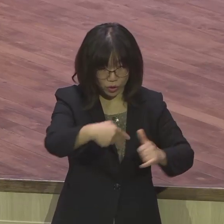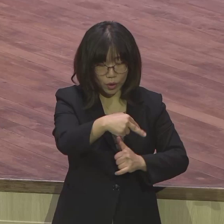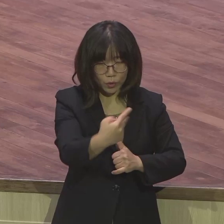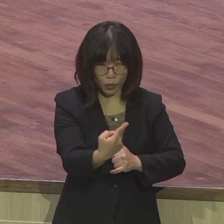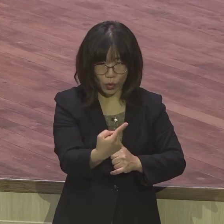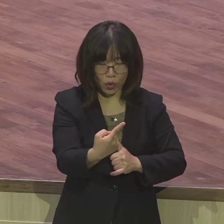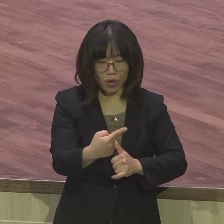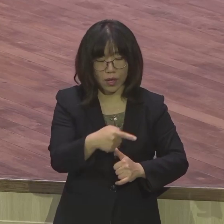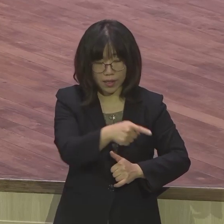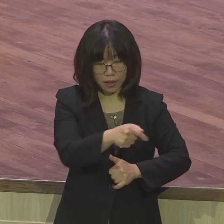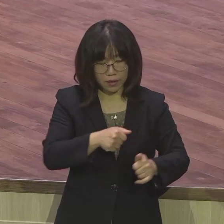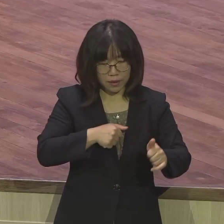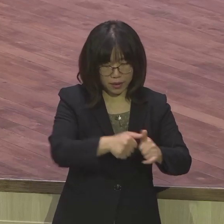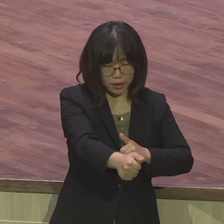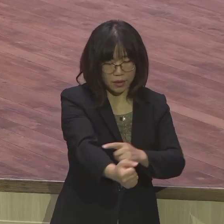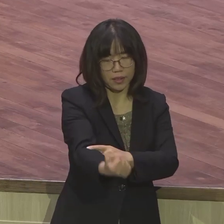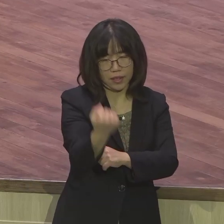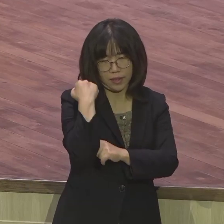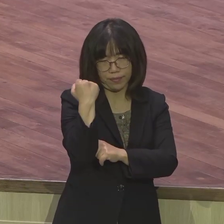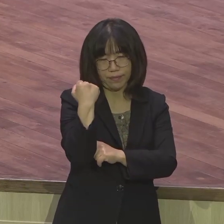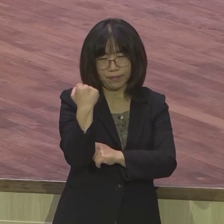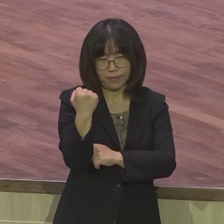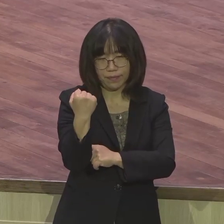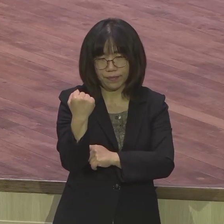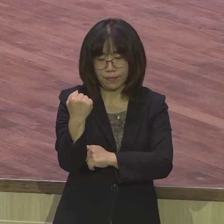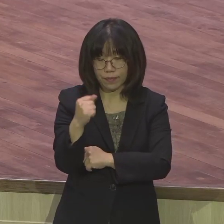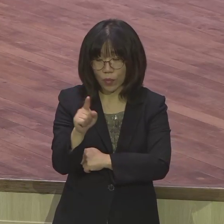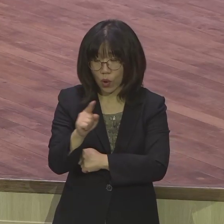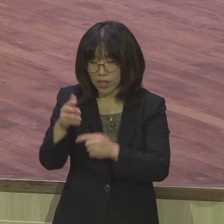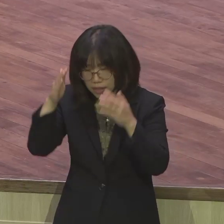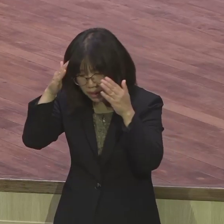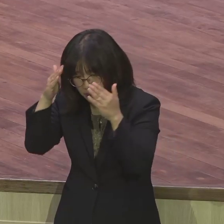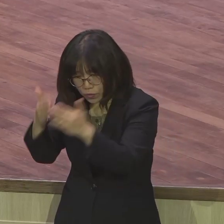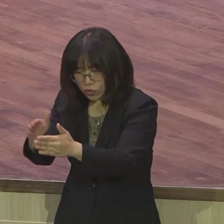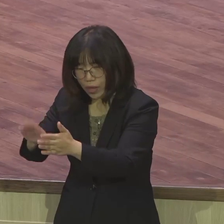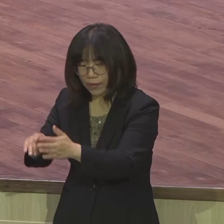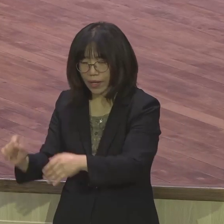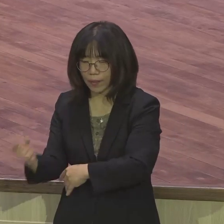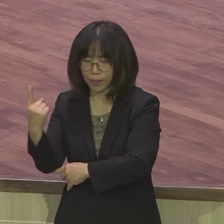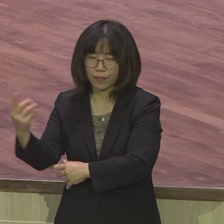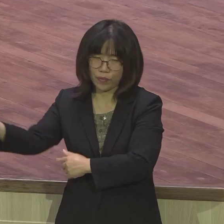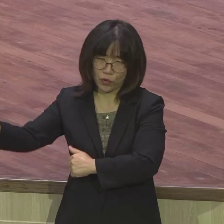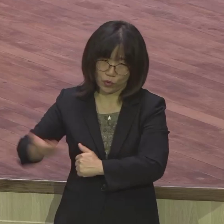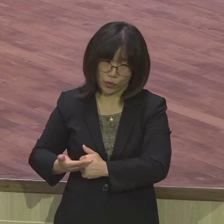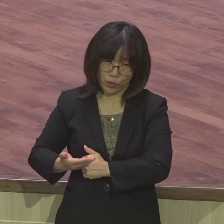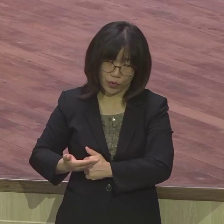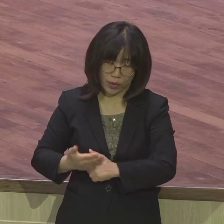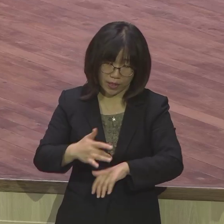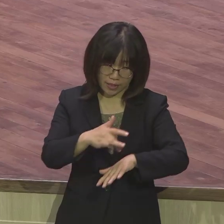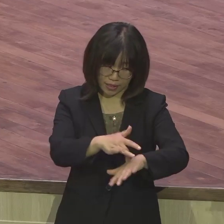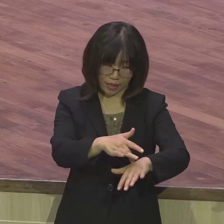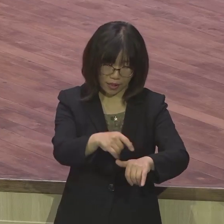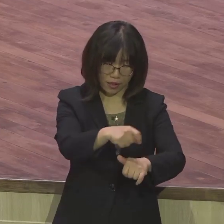이길 수 있는 힘의 원동력이 그 집중에서 오는 거거든요. 흑암이 결박되거든요.